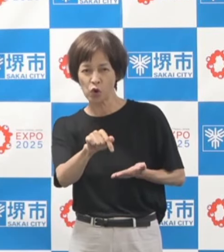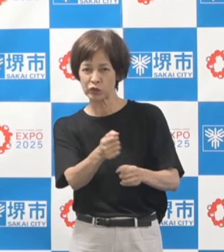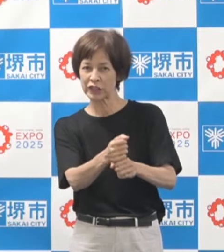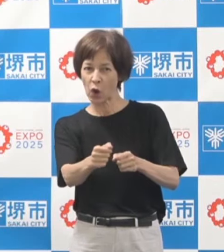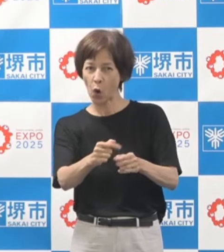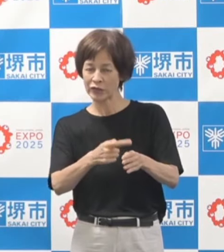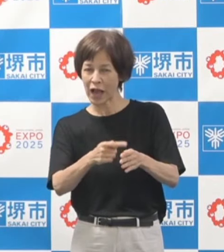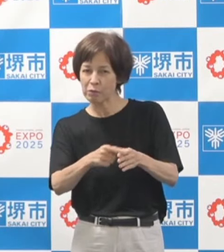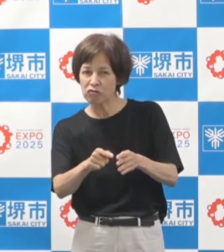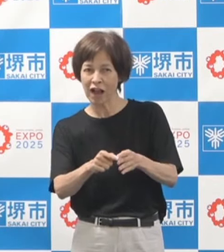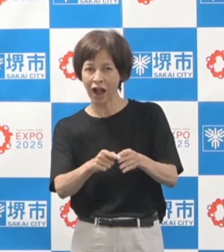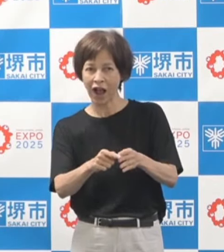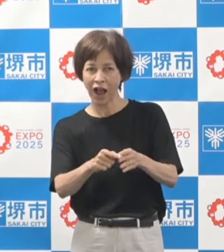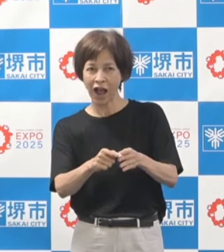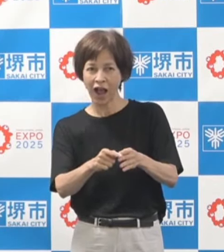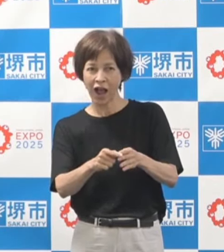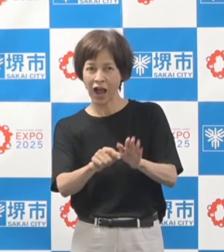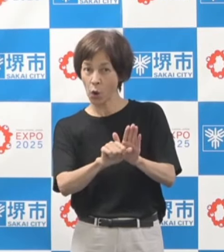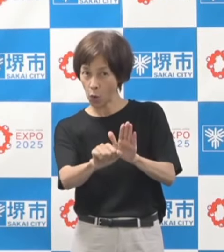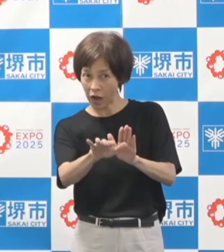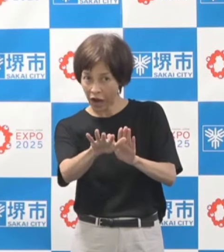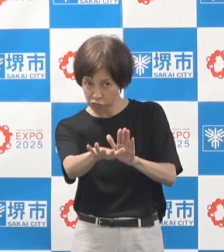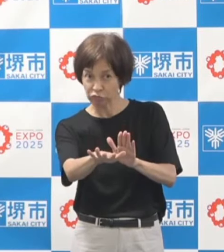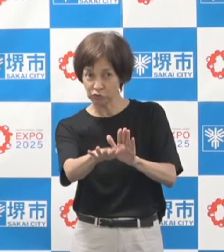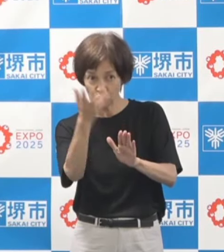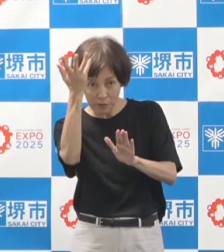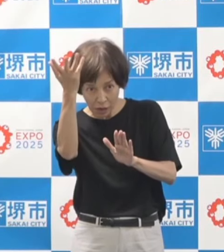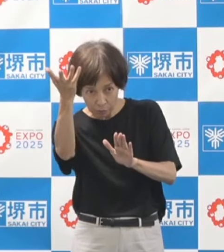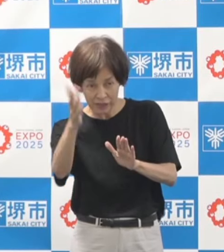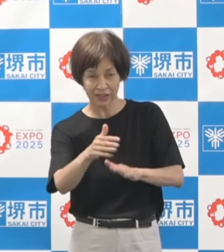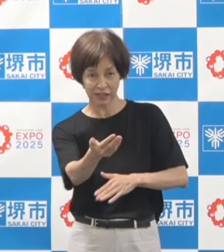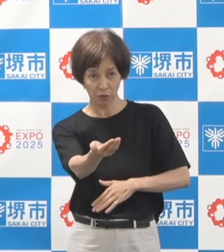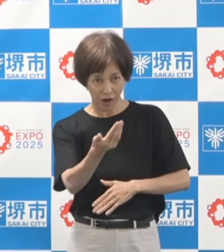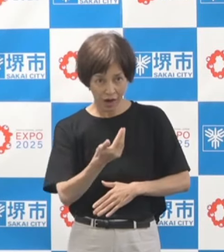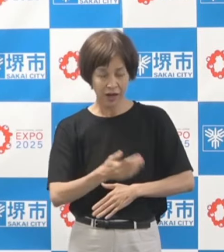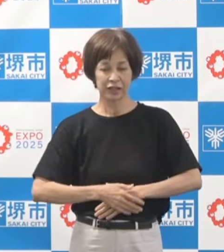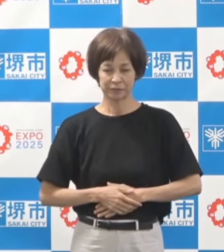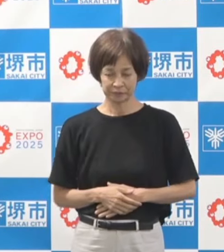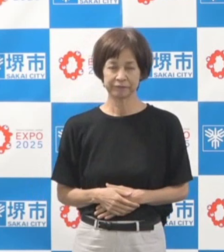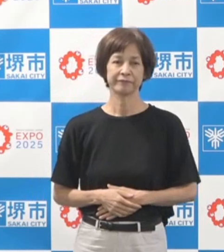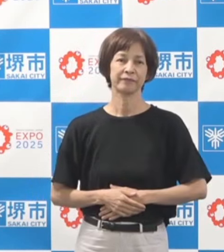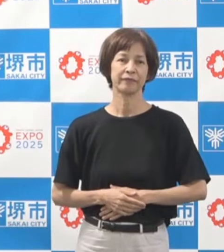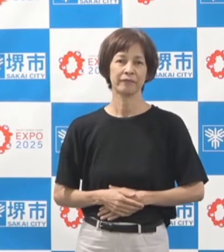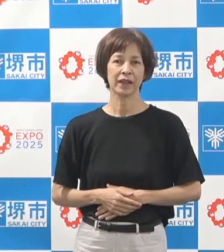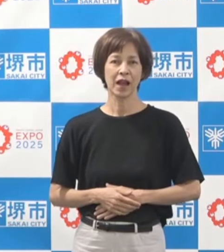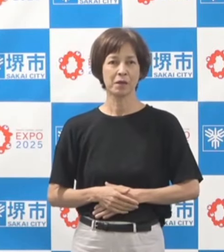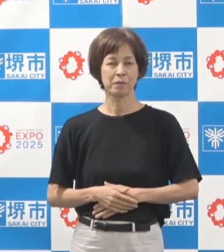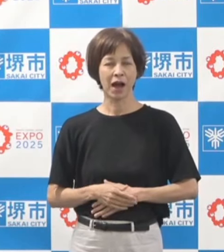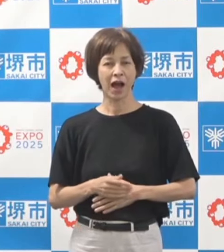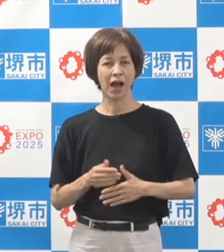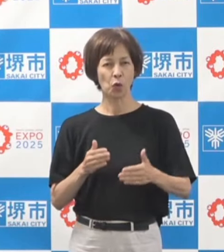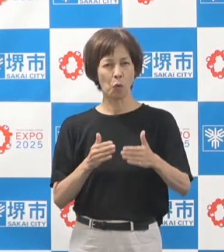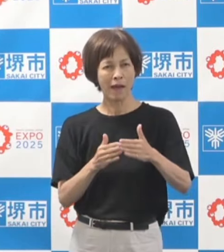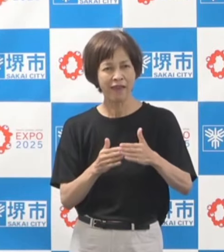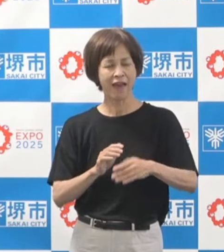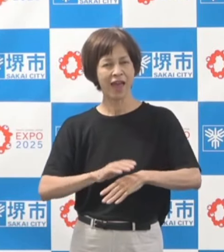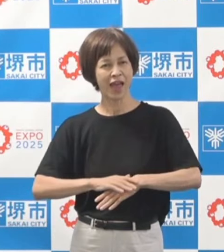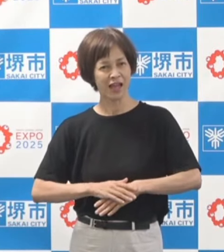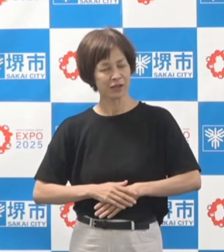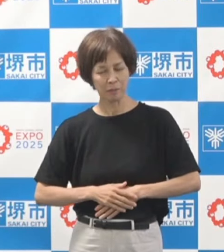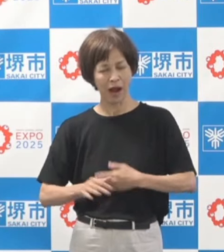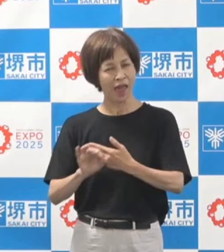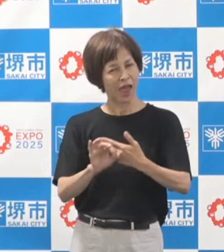機能する見込みという理解でよろしいですかね。 どこまでいけばというのはその事例にも